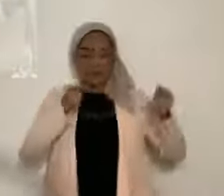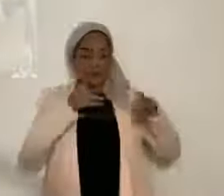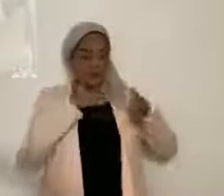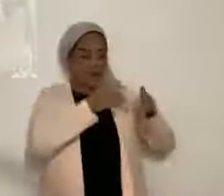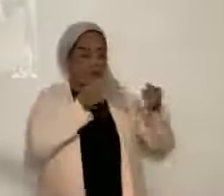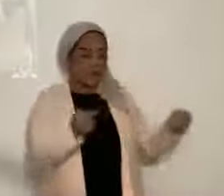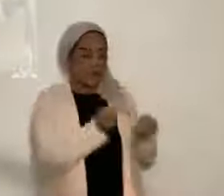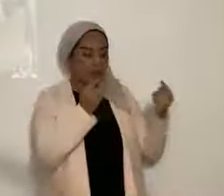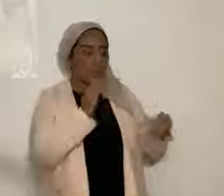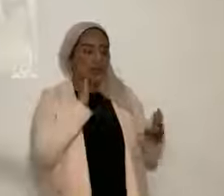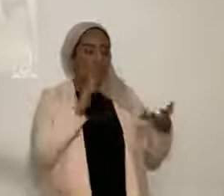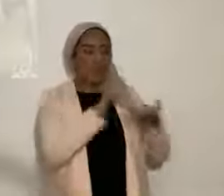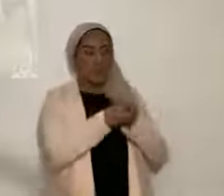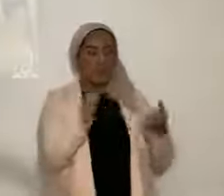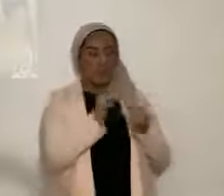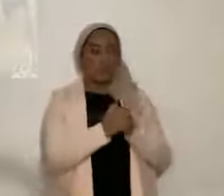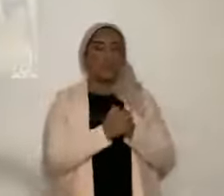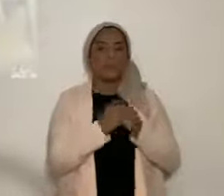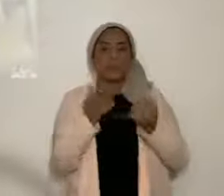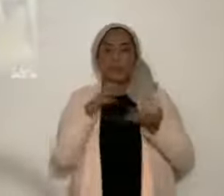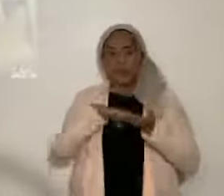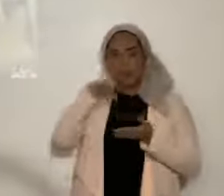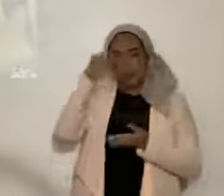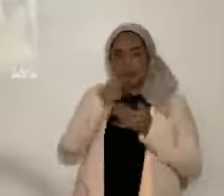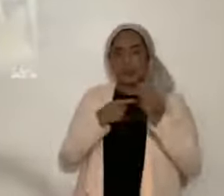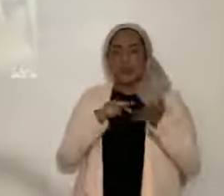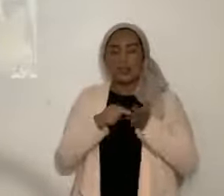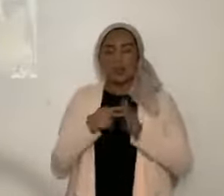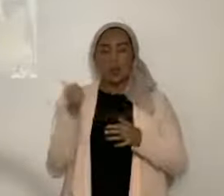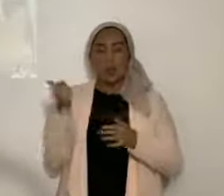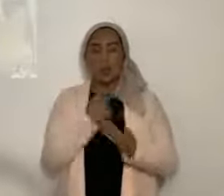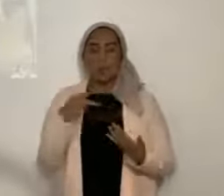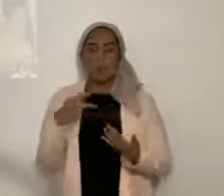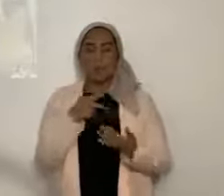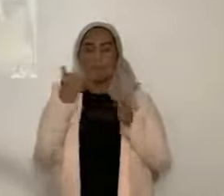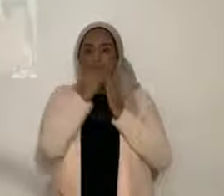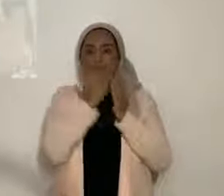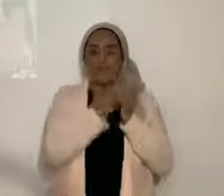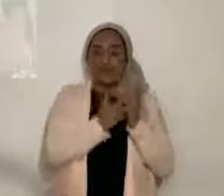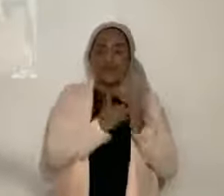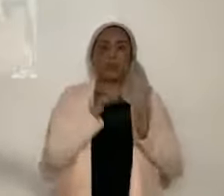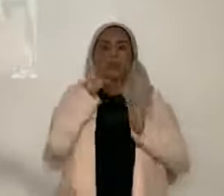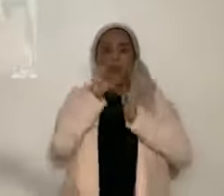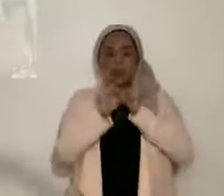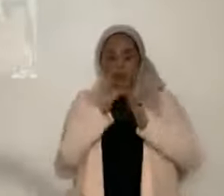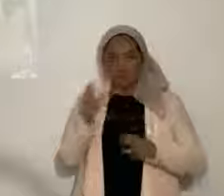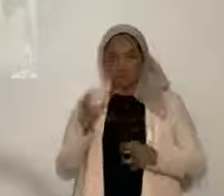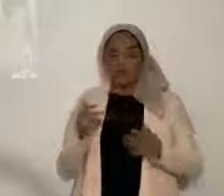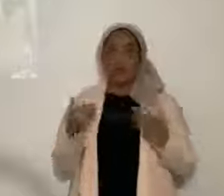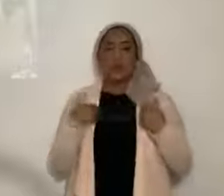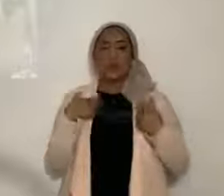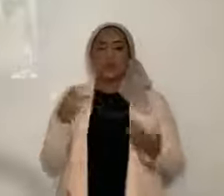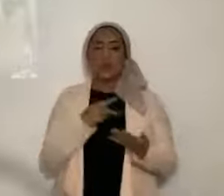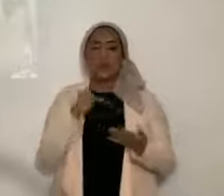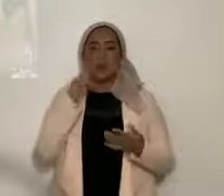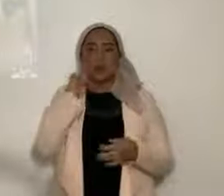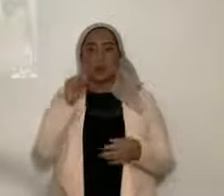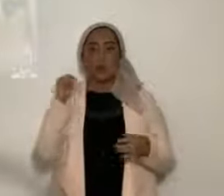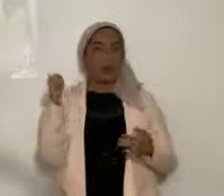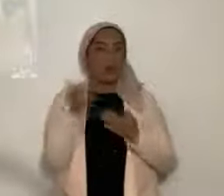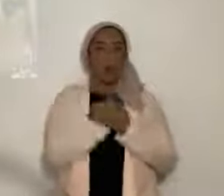malos perecerá. ¿Quieres saber qué dice todo el Salmo, con puntos y comas? En este mismo canal está Salmo 1,